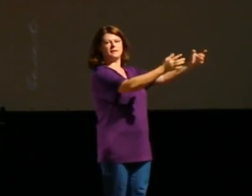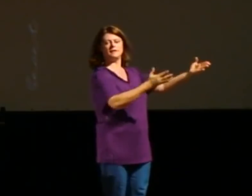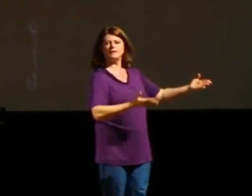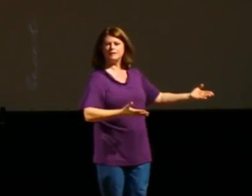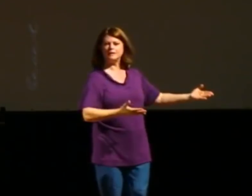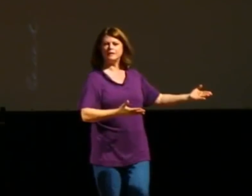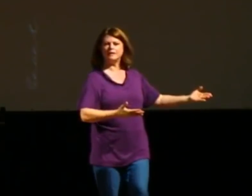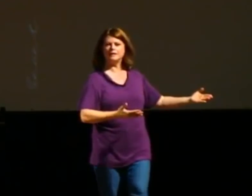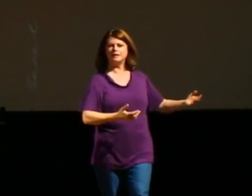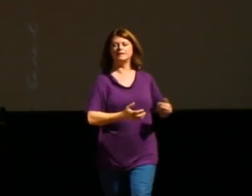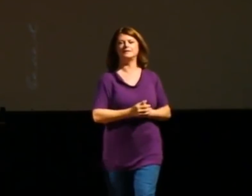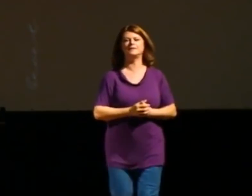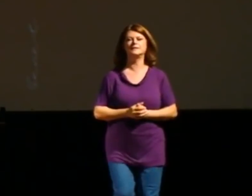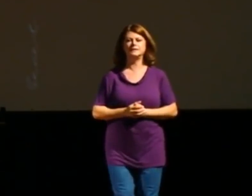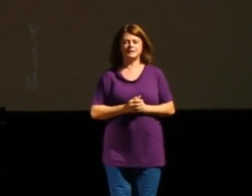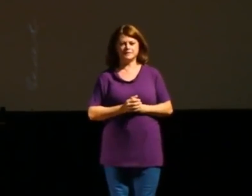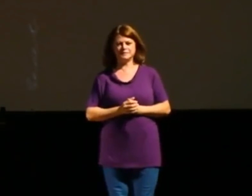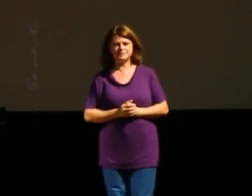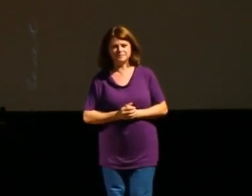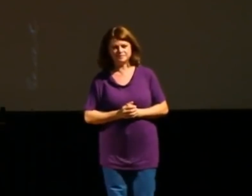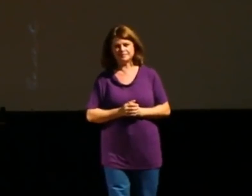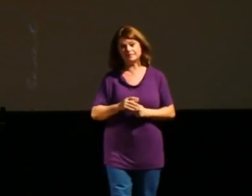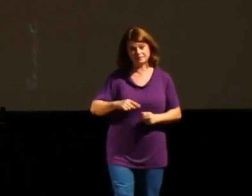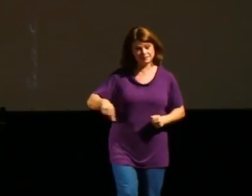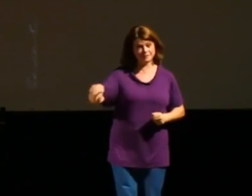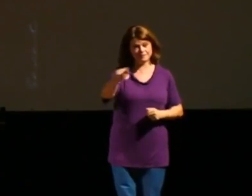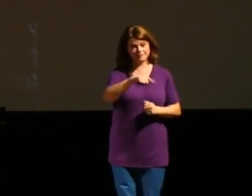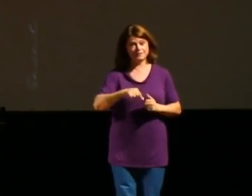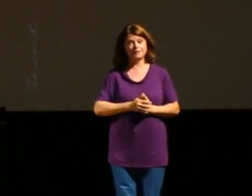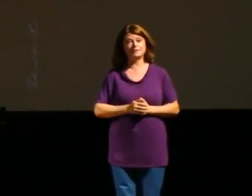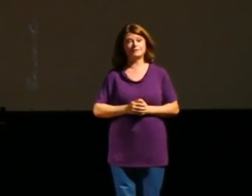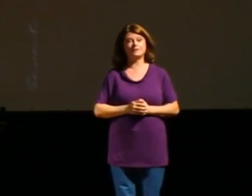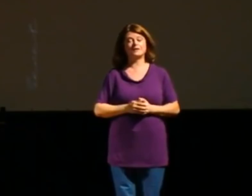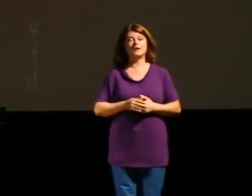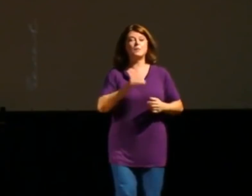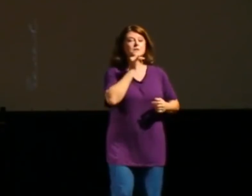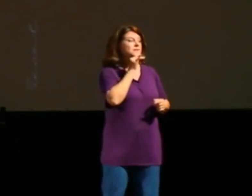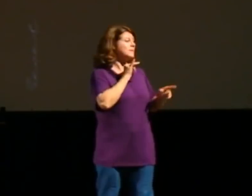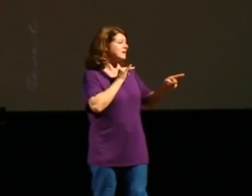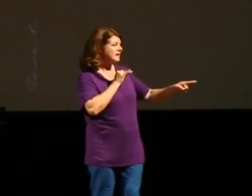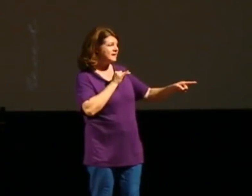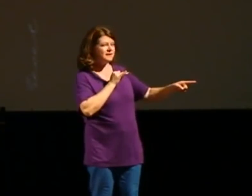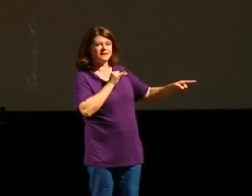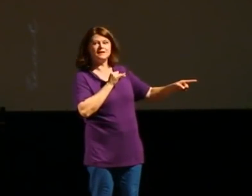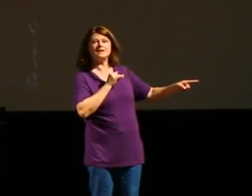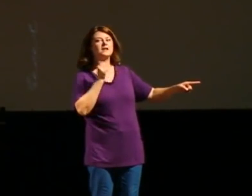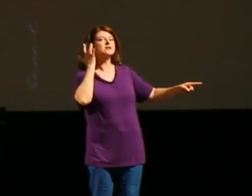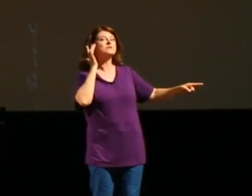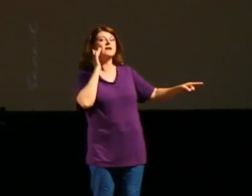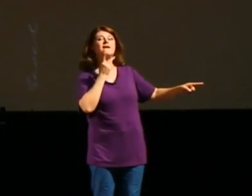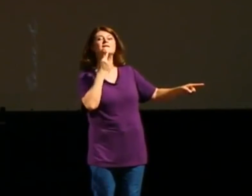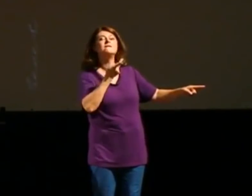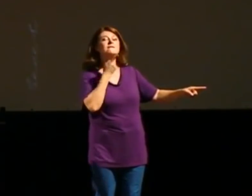não sabe falar, é que ele nunca ouviu uma palavra, ele é surdo. Então não adianta eu